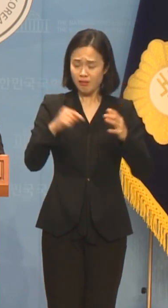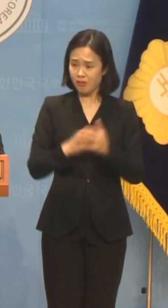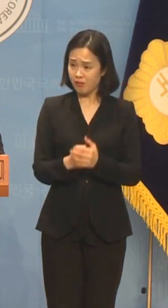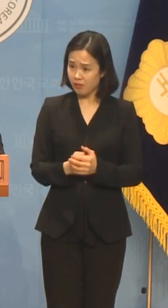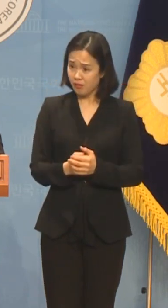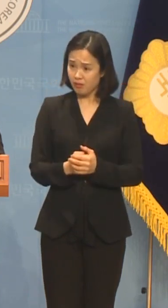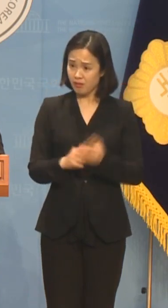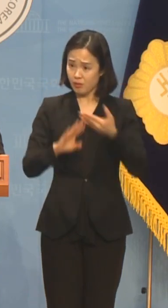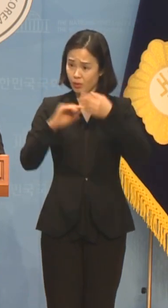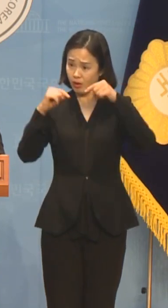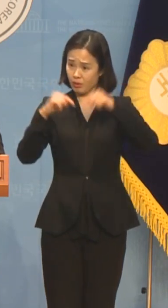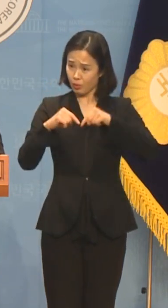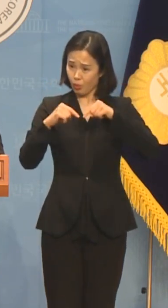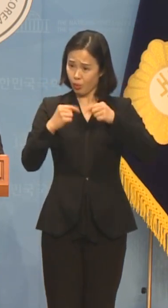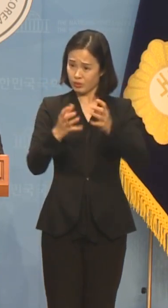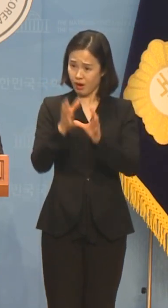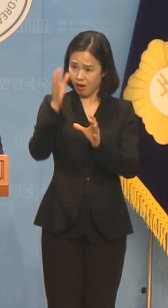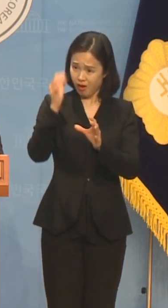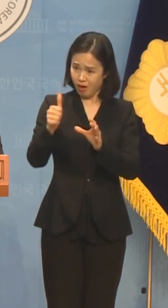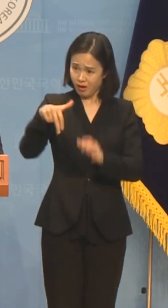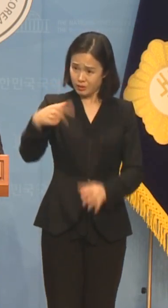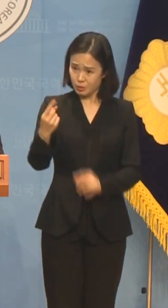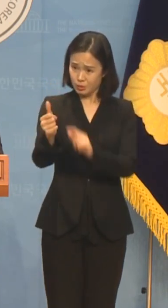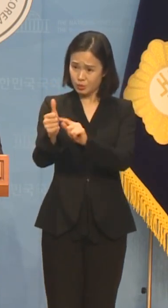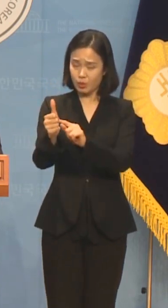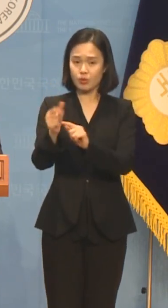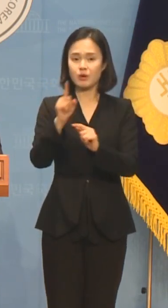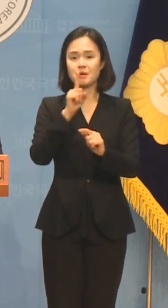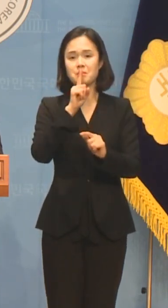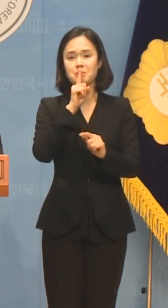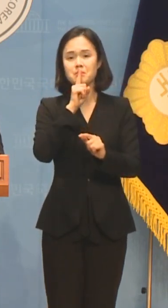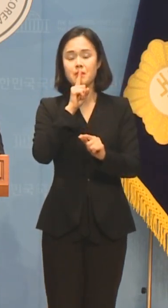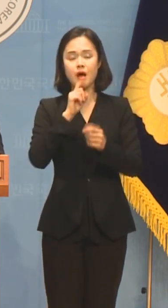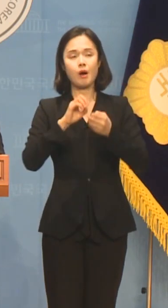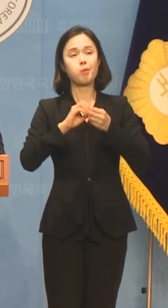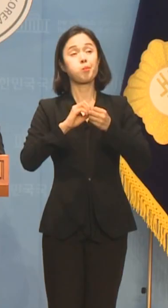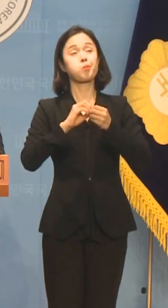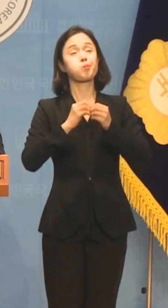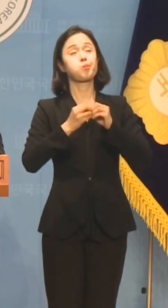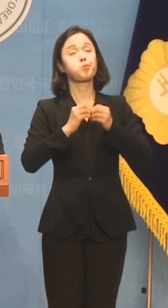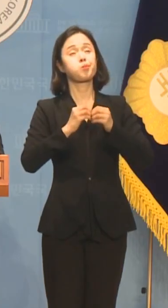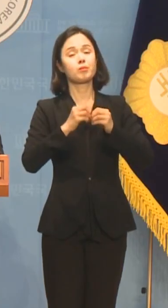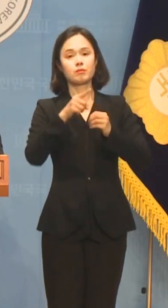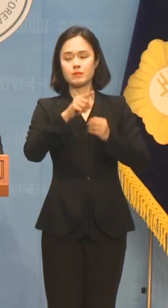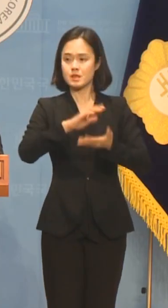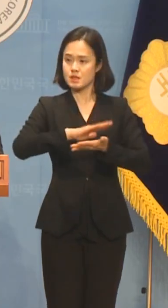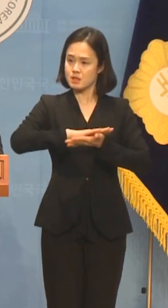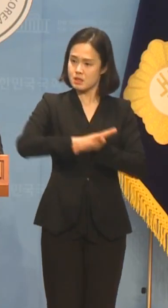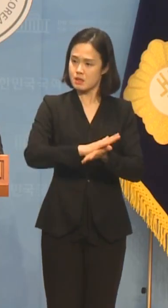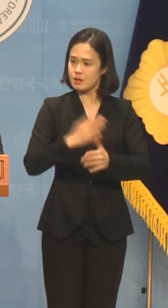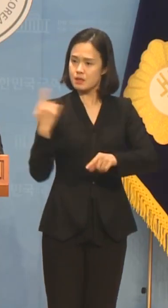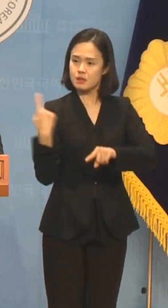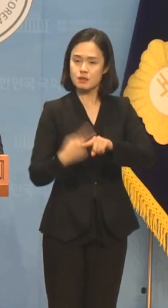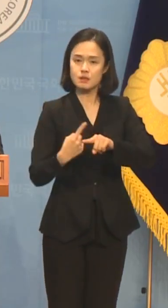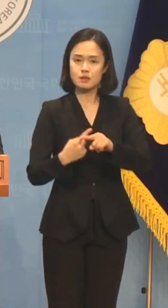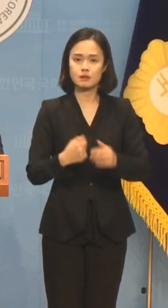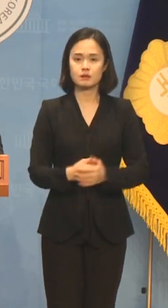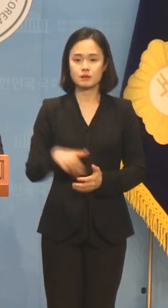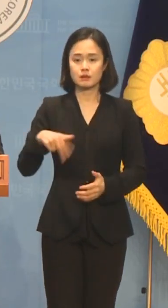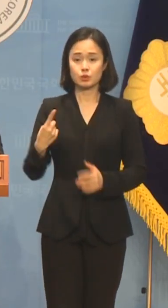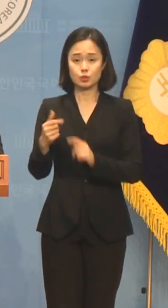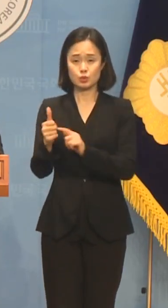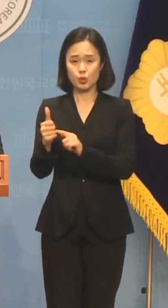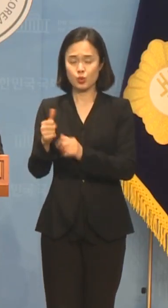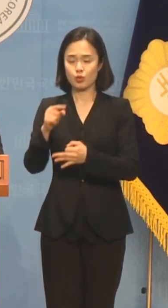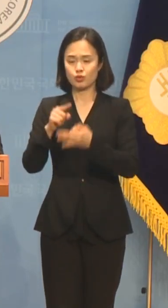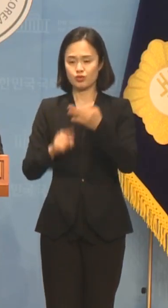마디로 뭉개버려도 되는 겁니까? 조태일 장관은 딱 윤석열 정부 수준에 맞는